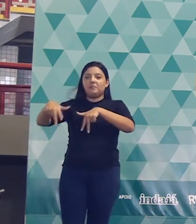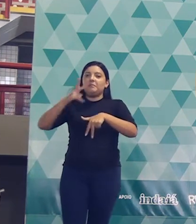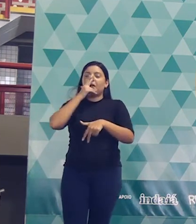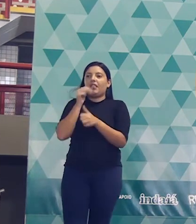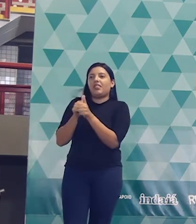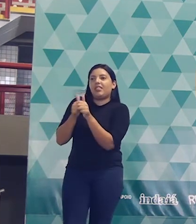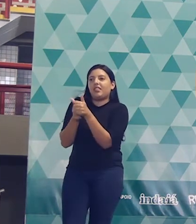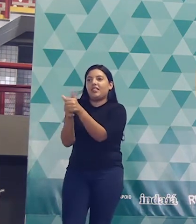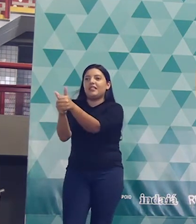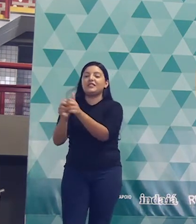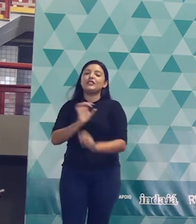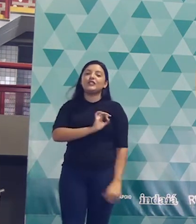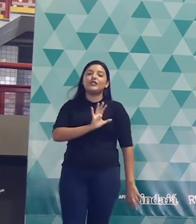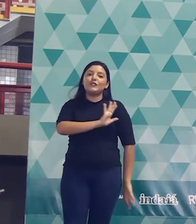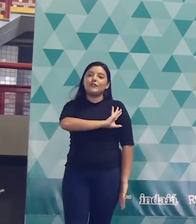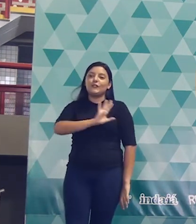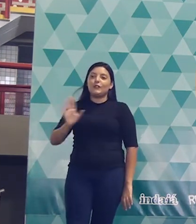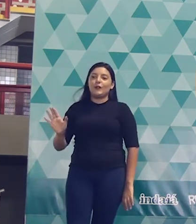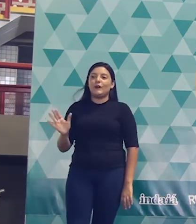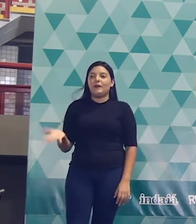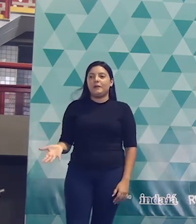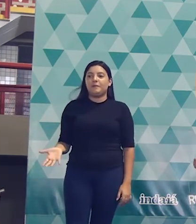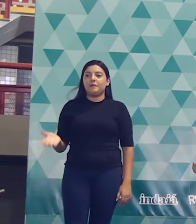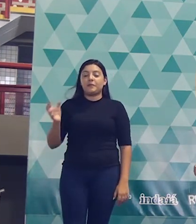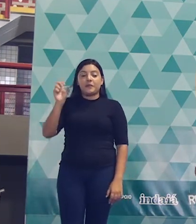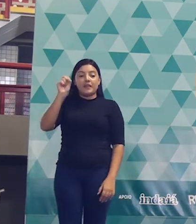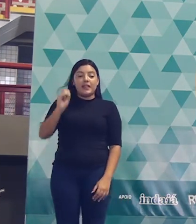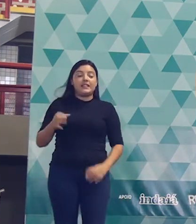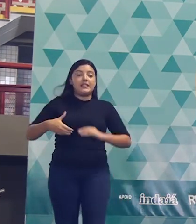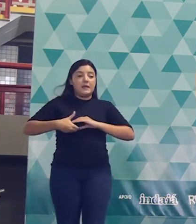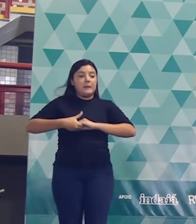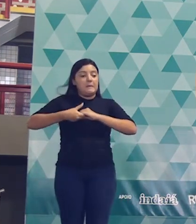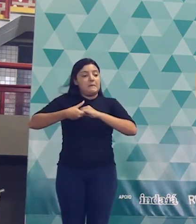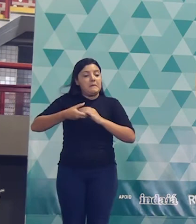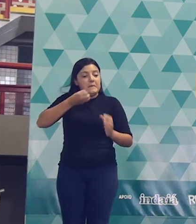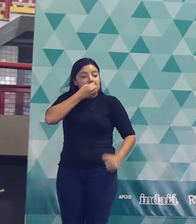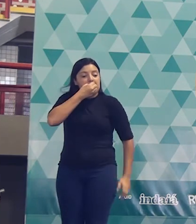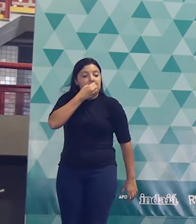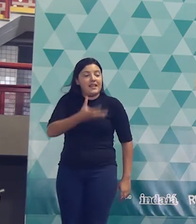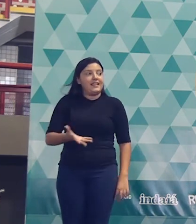vai sendo puxado, né? Então assim, se eu estou de mãos dadas, é porque eu estou bem.